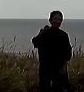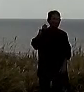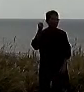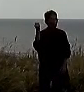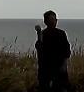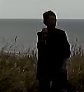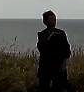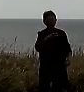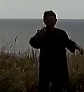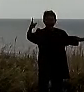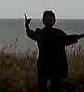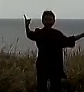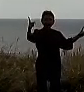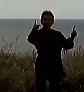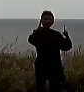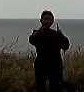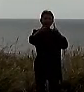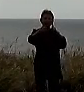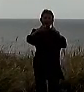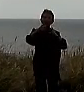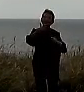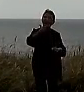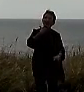「また会うために」